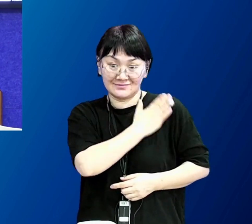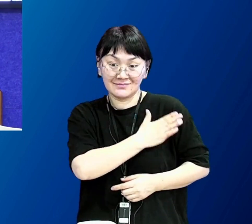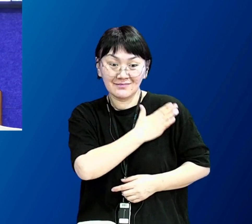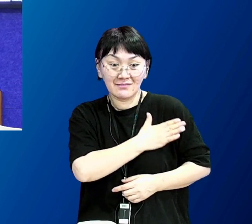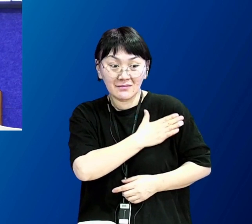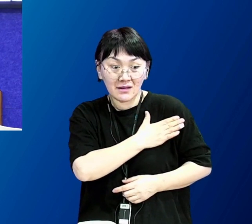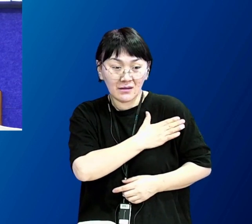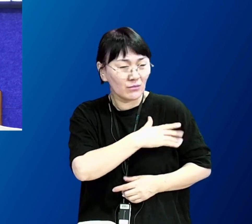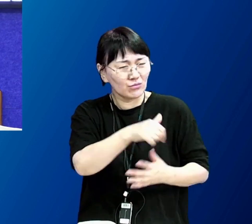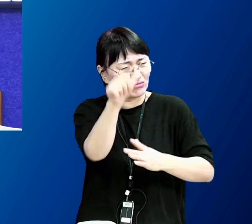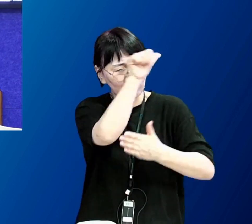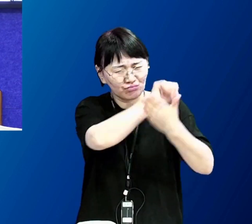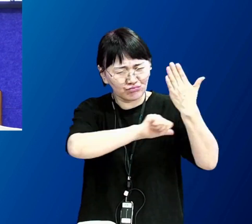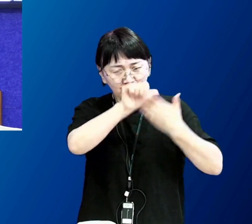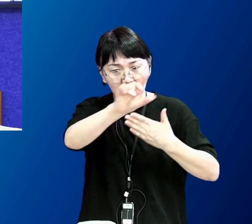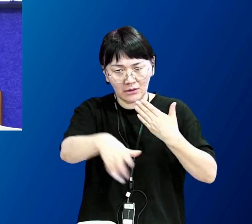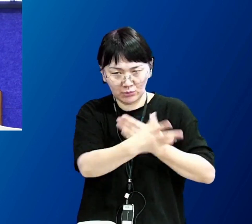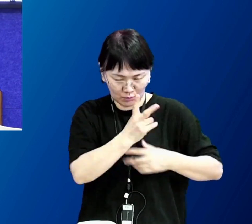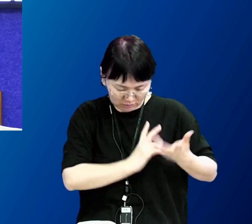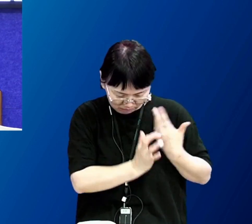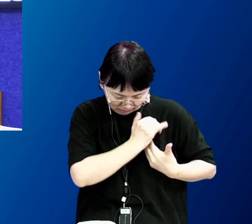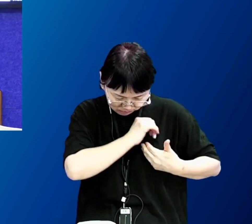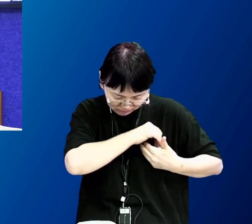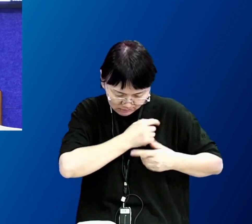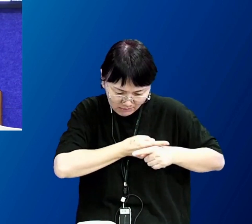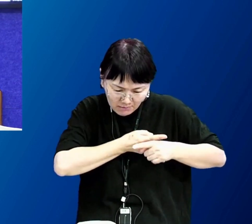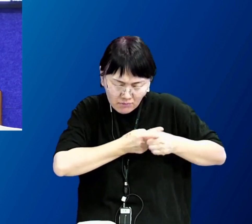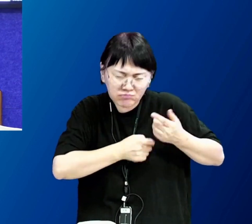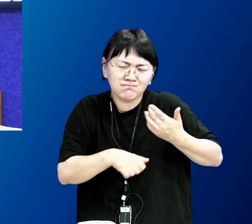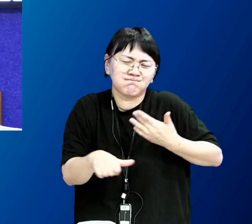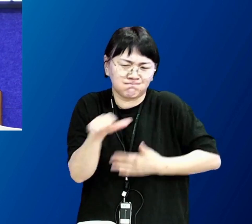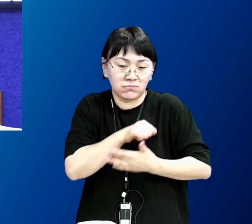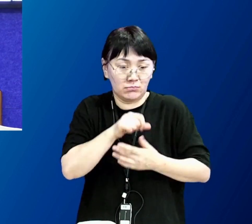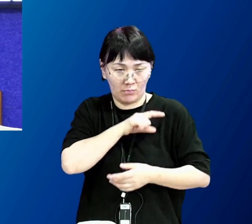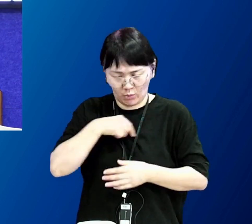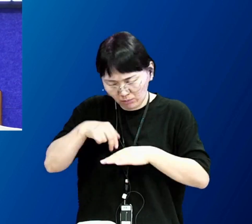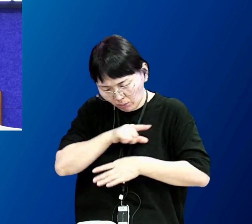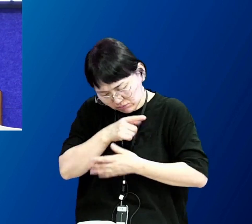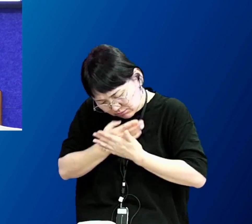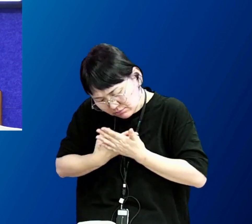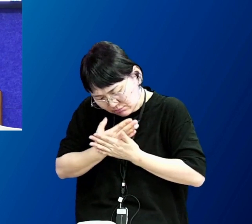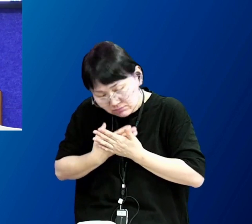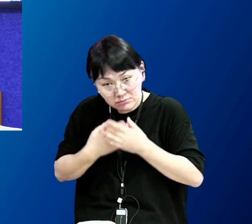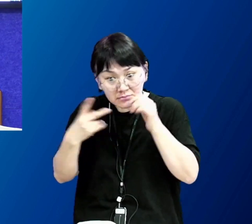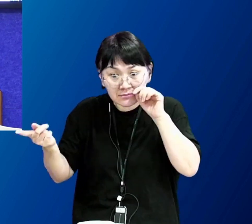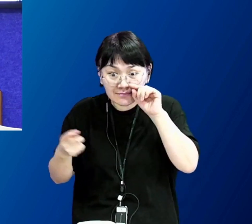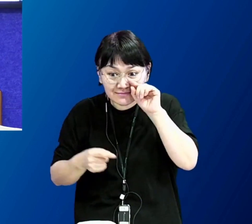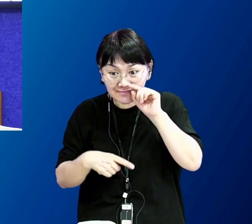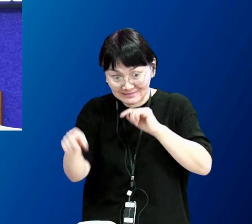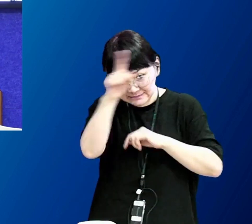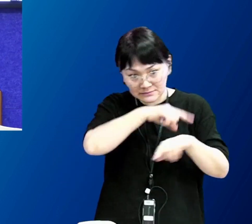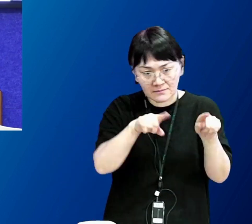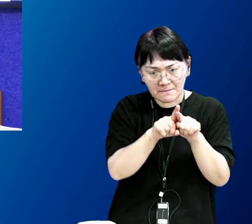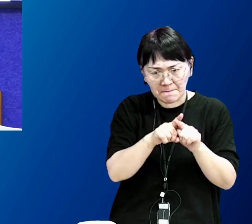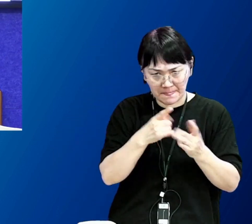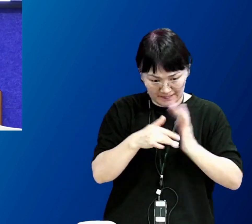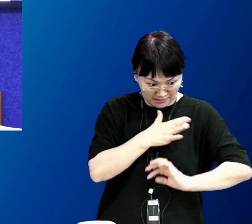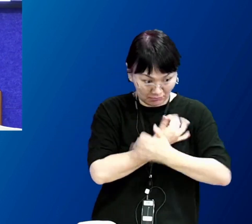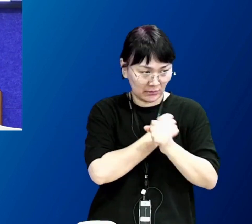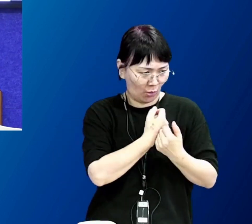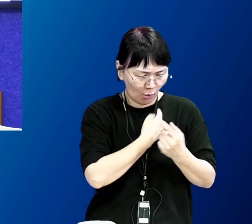Бурханы дотор бүх бялхлаар та нарыг дүүрэх болтугай гэж Паул залбирсан юм. Аврыг авсан ахан дүүстэйхээ ойр